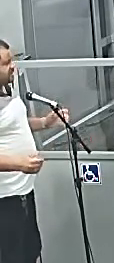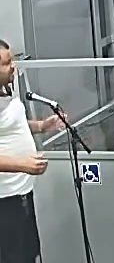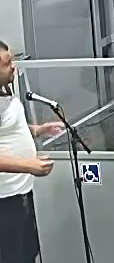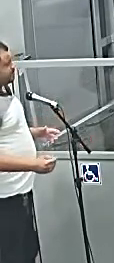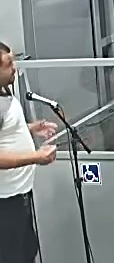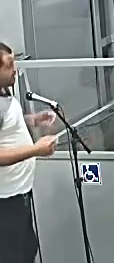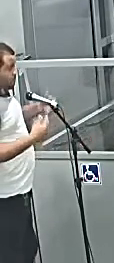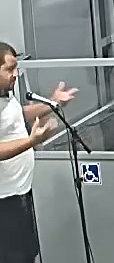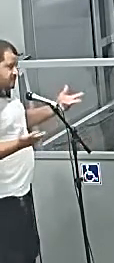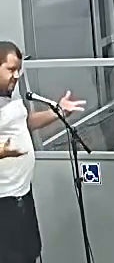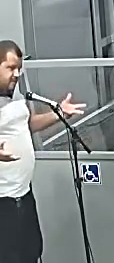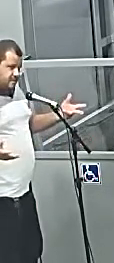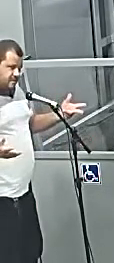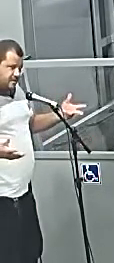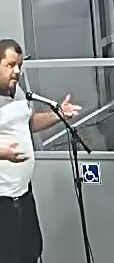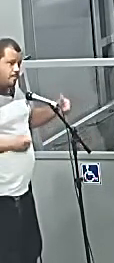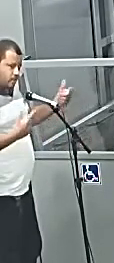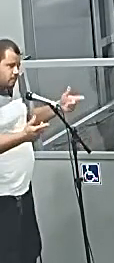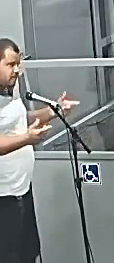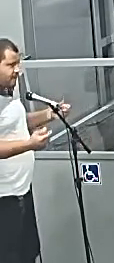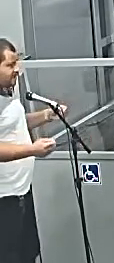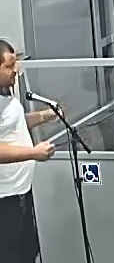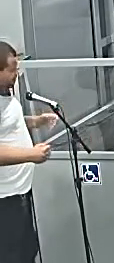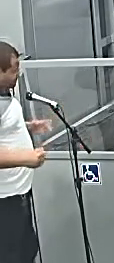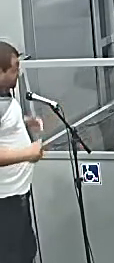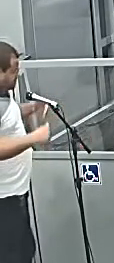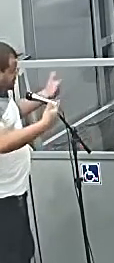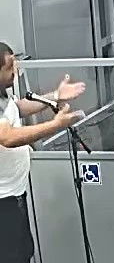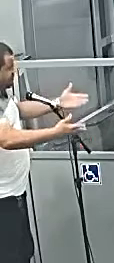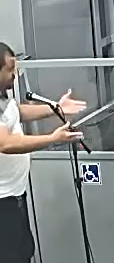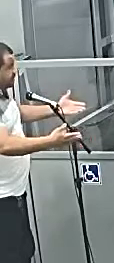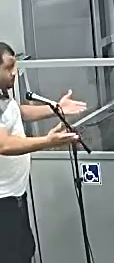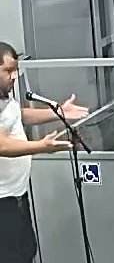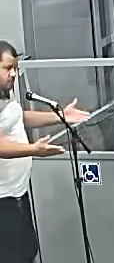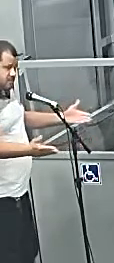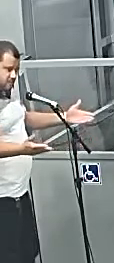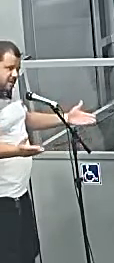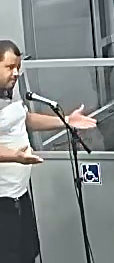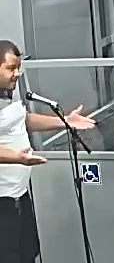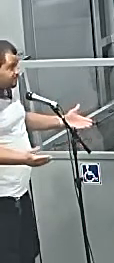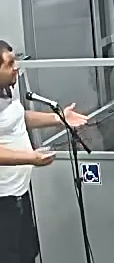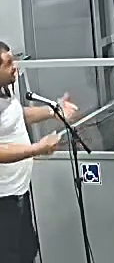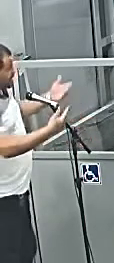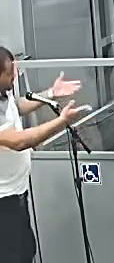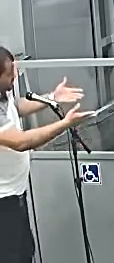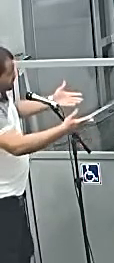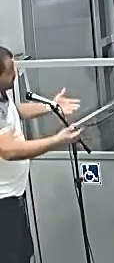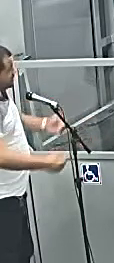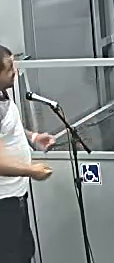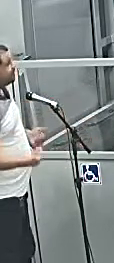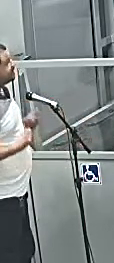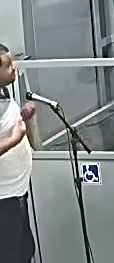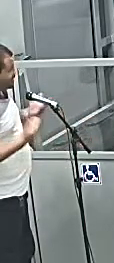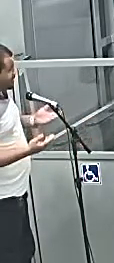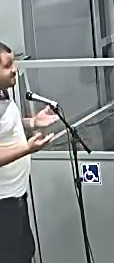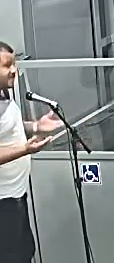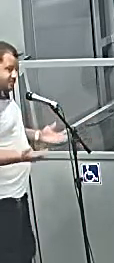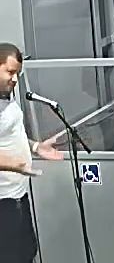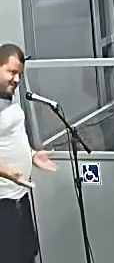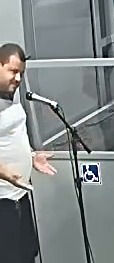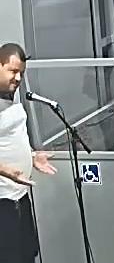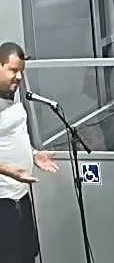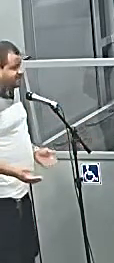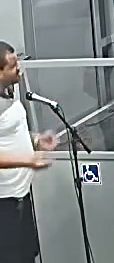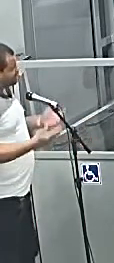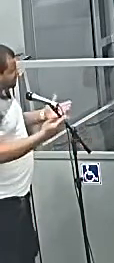capacitado para que ele consiga pontuar e fazer desenvolver todo o seu trabalho que é assim né nós esperamos